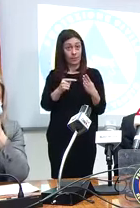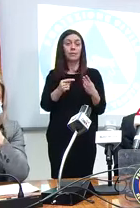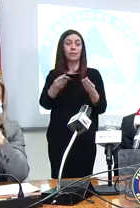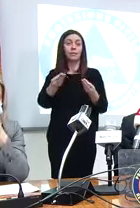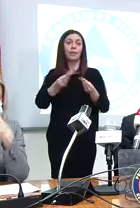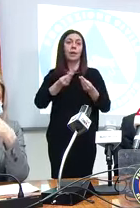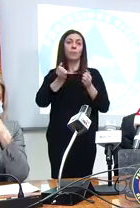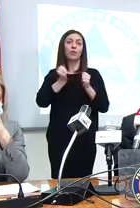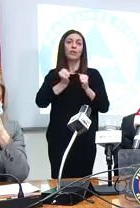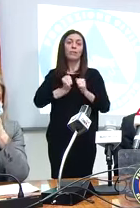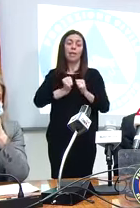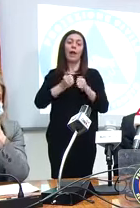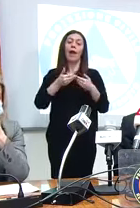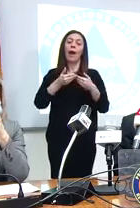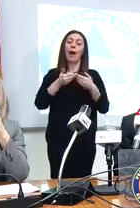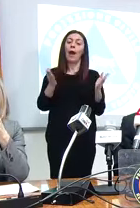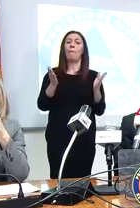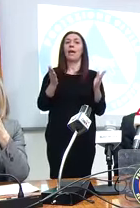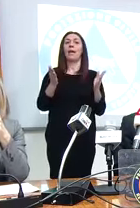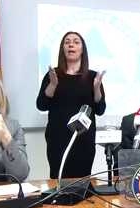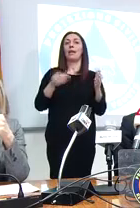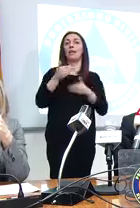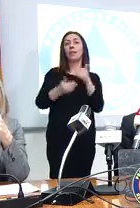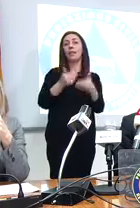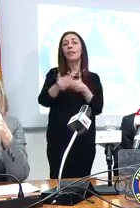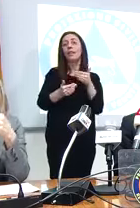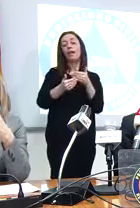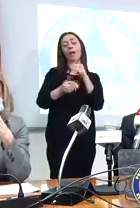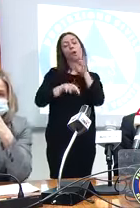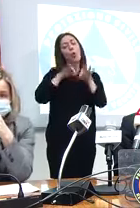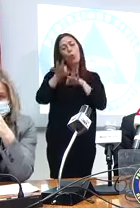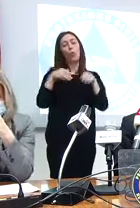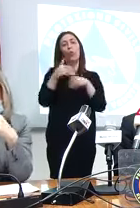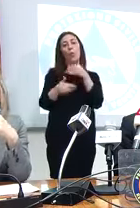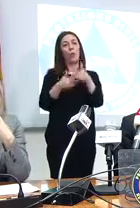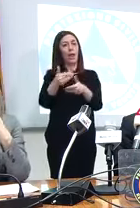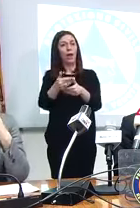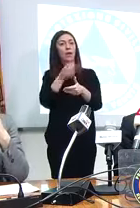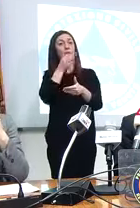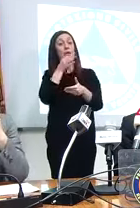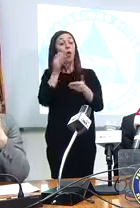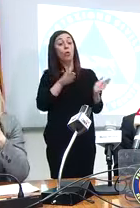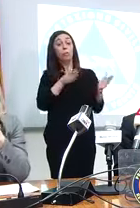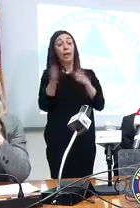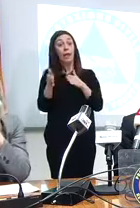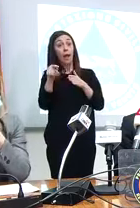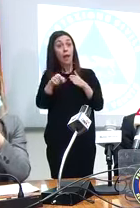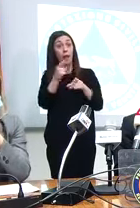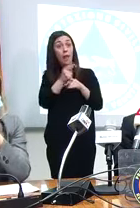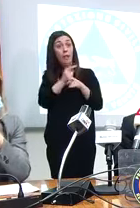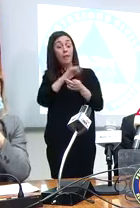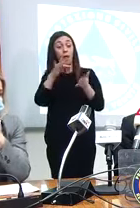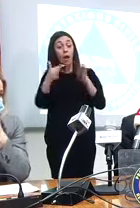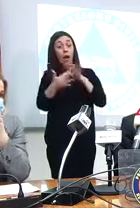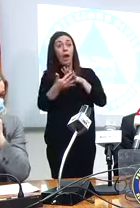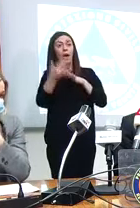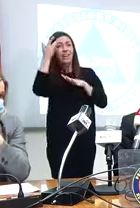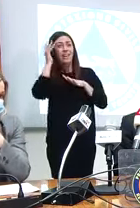quindi di garantire cure. Quindi l'ospedale non deve assolutamente diventare un luogo di